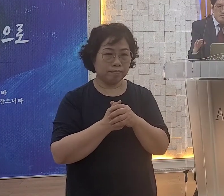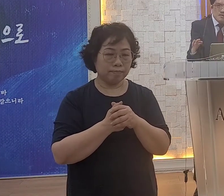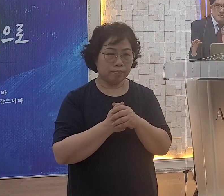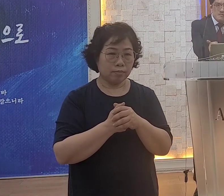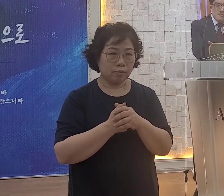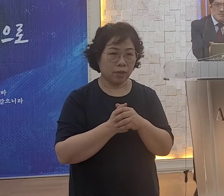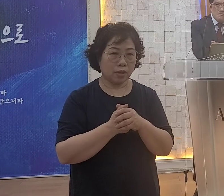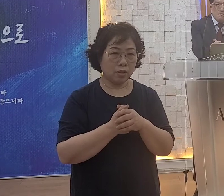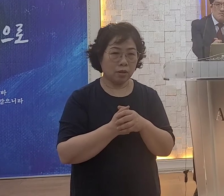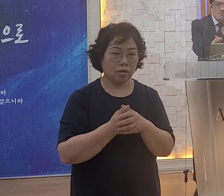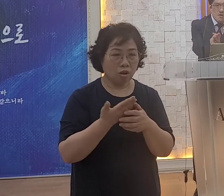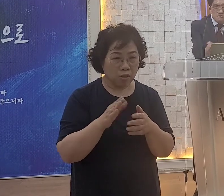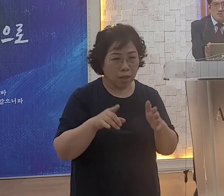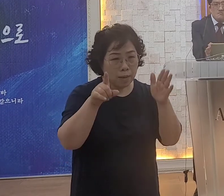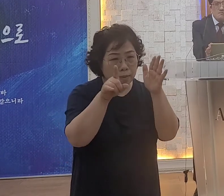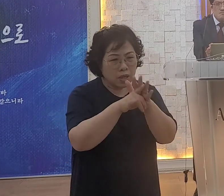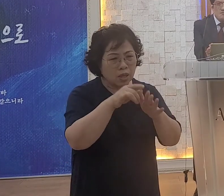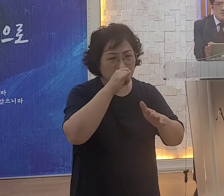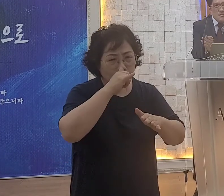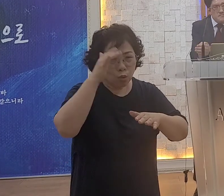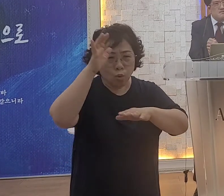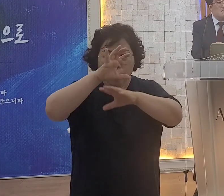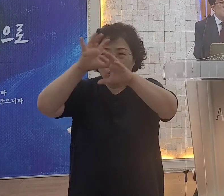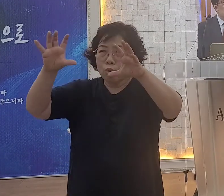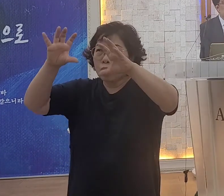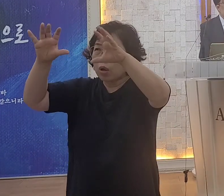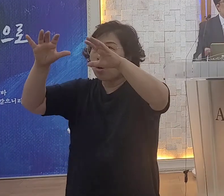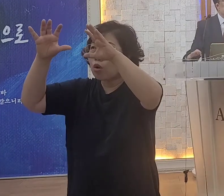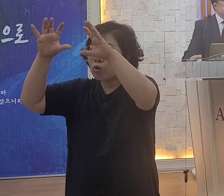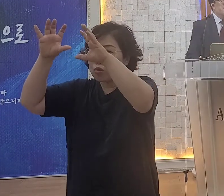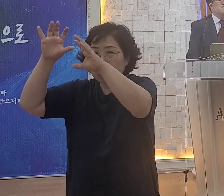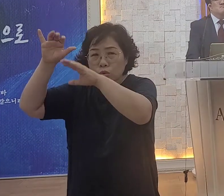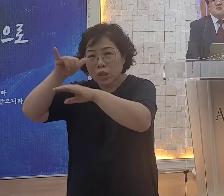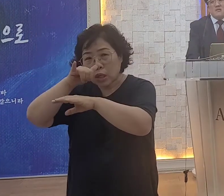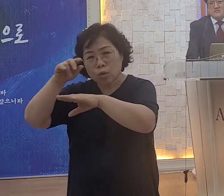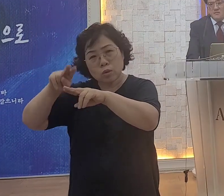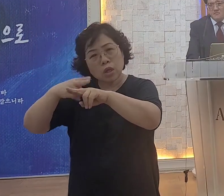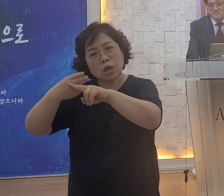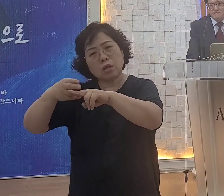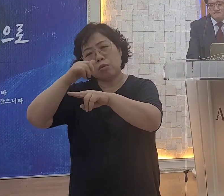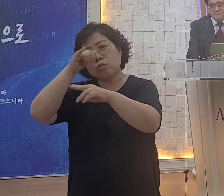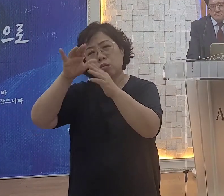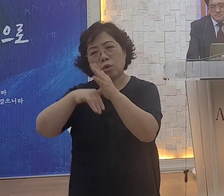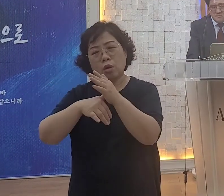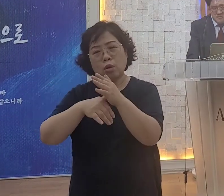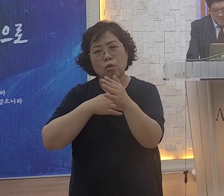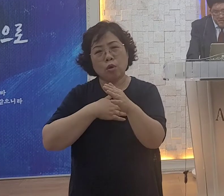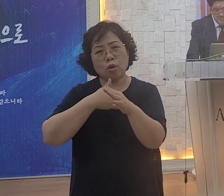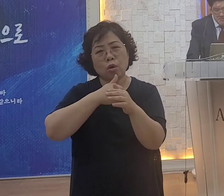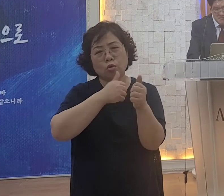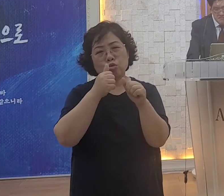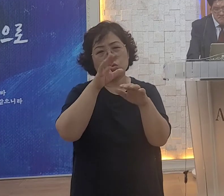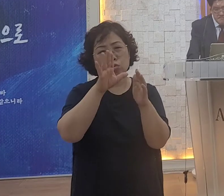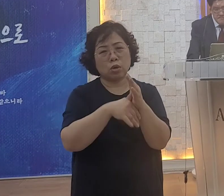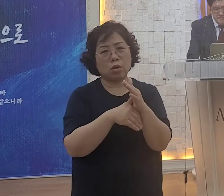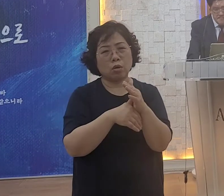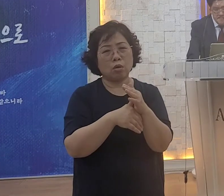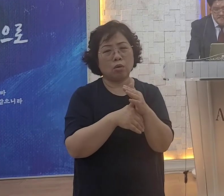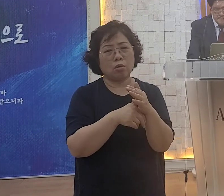근데 그게 진짜 믿음이 있고 천국이 있고 뭐 상급이 있고 이러면 이제 보통 문제가 아닌 거예요.